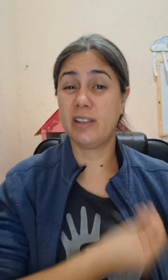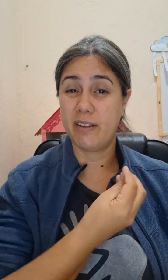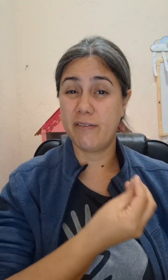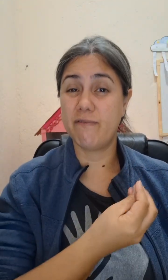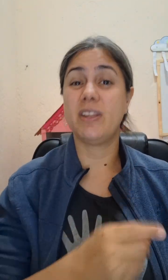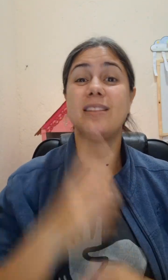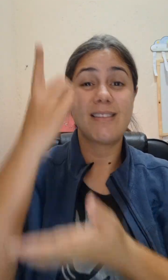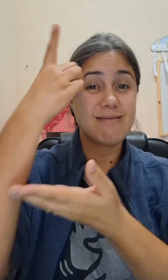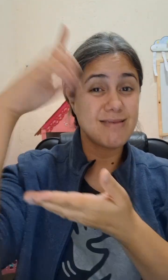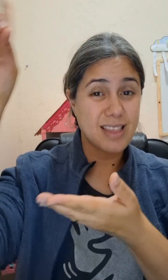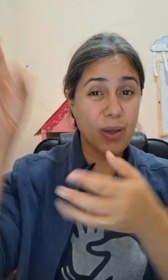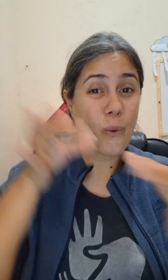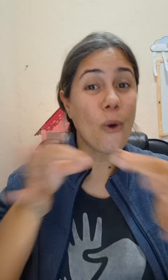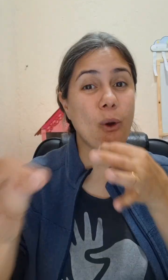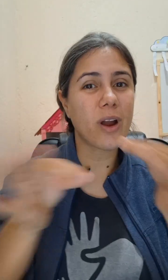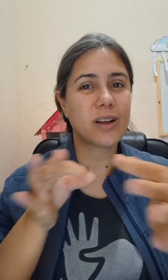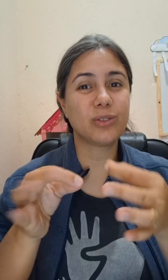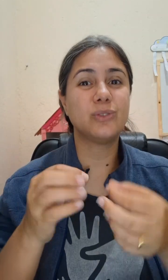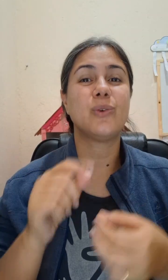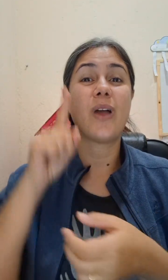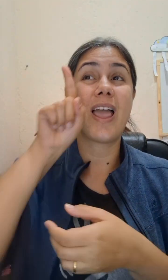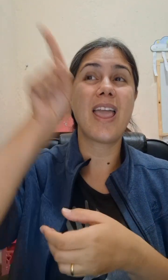interrompida, mas ainda precisa